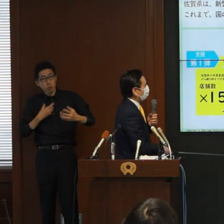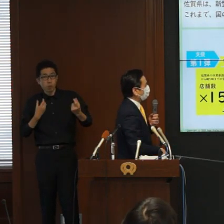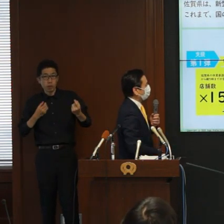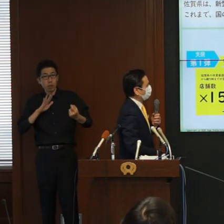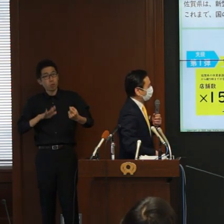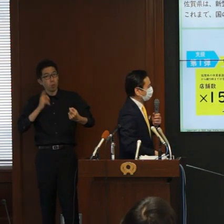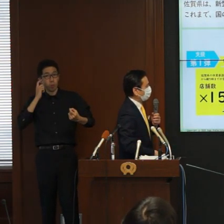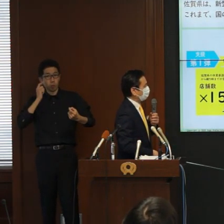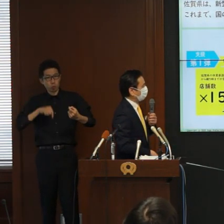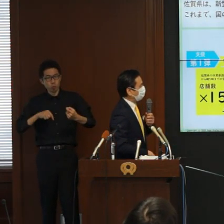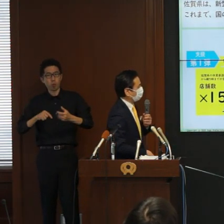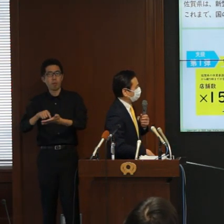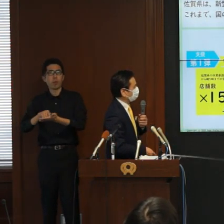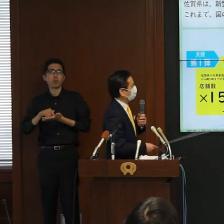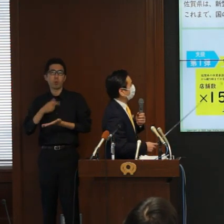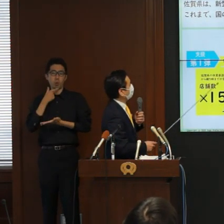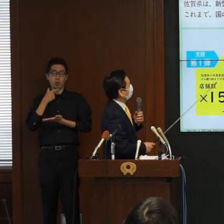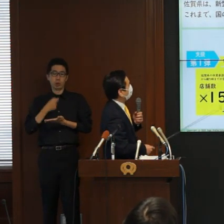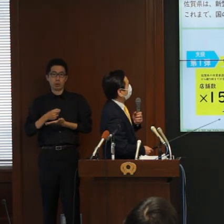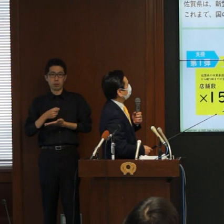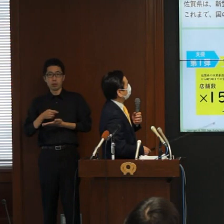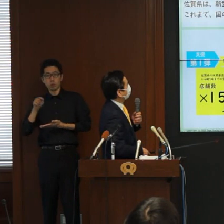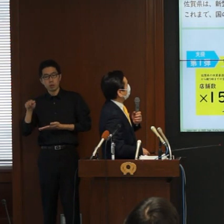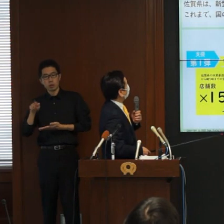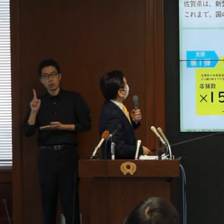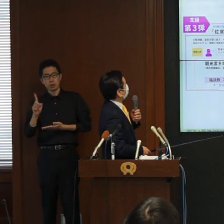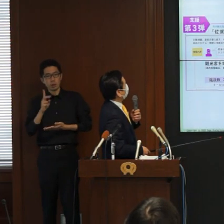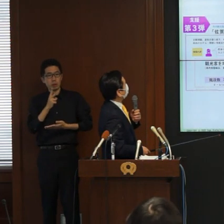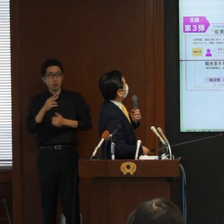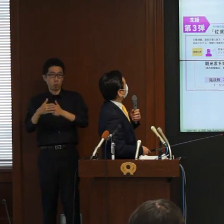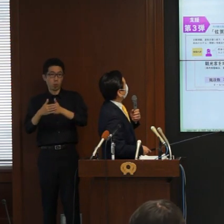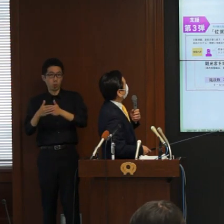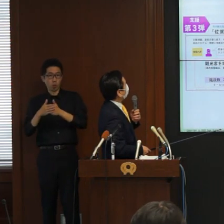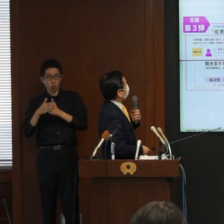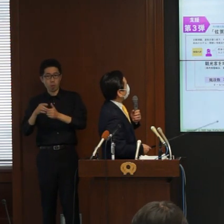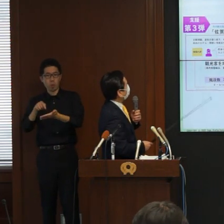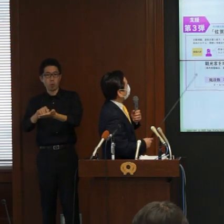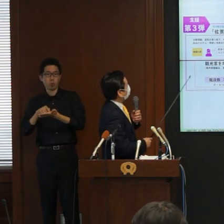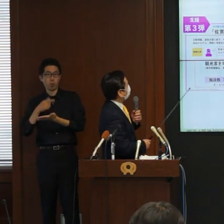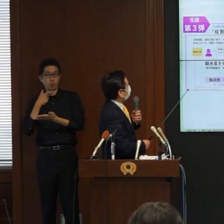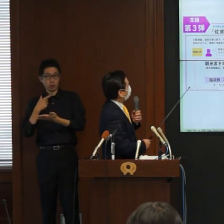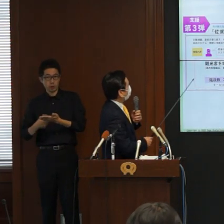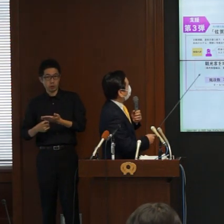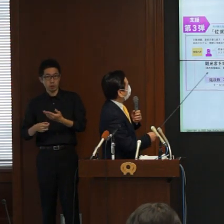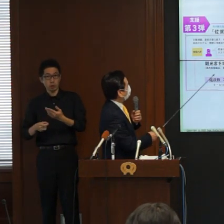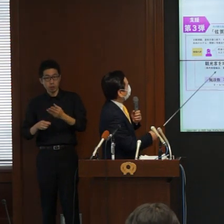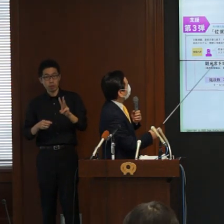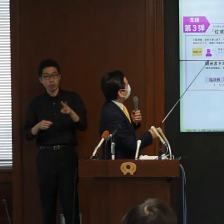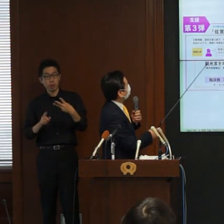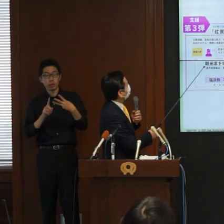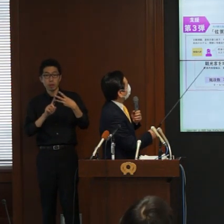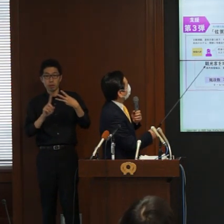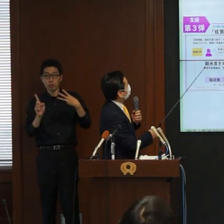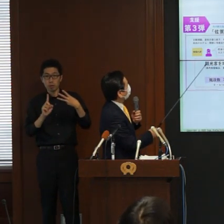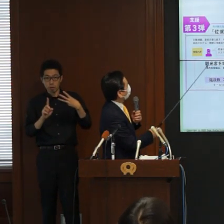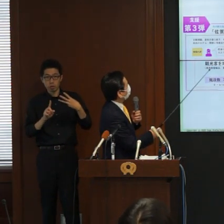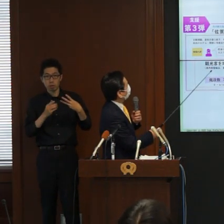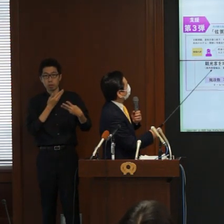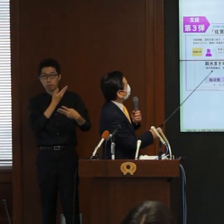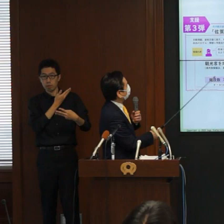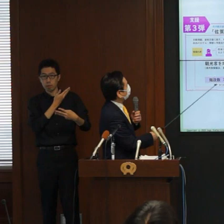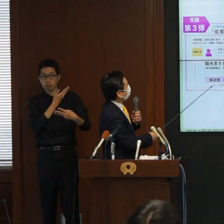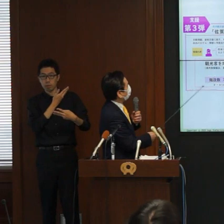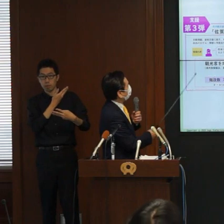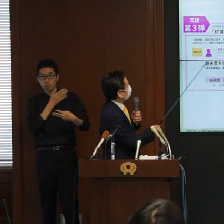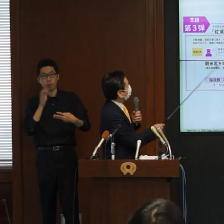2段についてご活用いただきたいと思います。はい。そして第3段で、観光宿